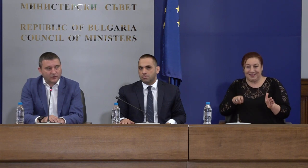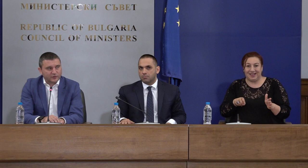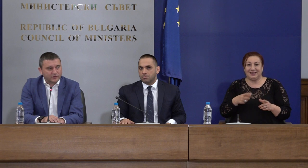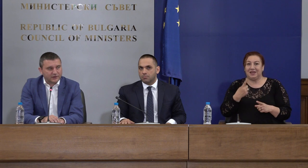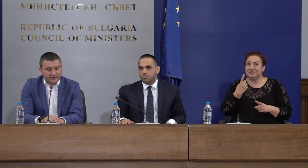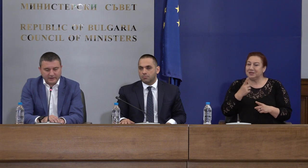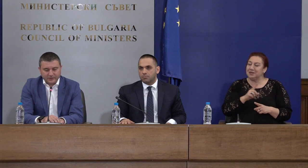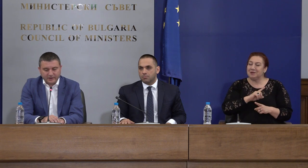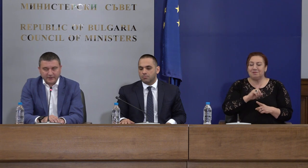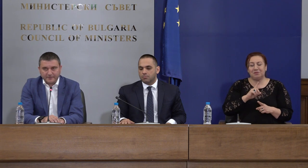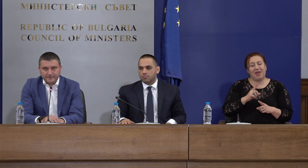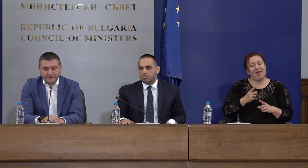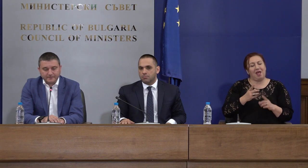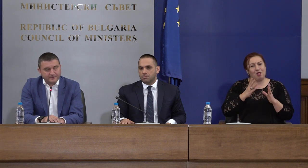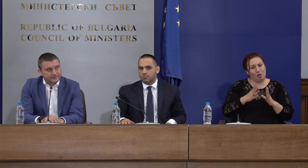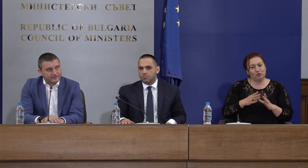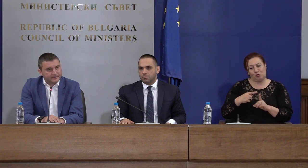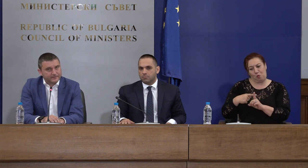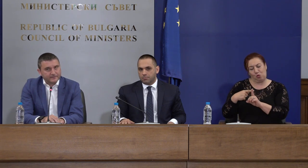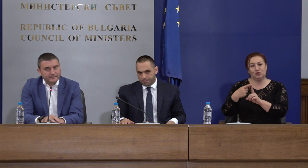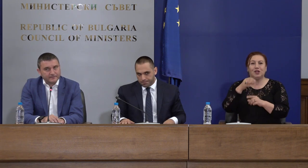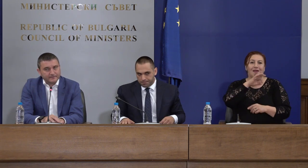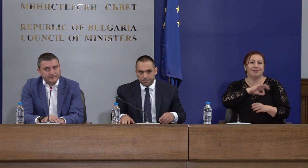с един не лош положителен резултат.